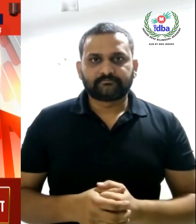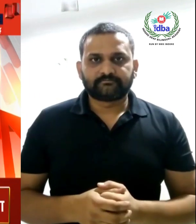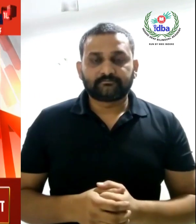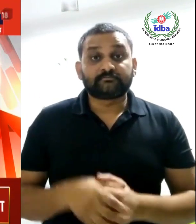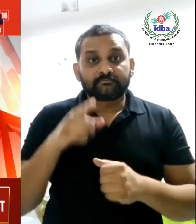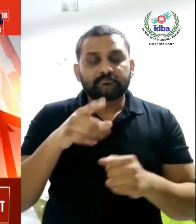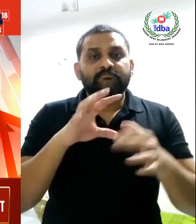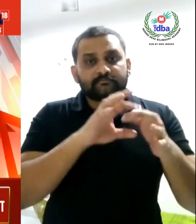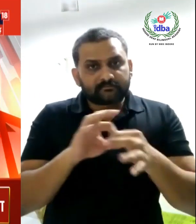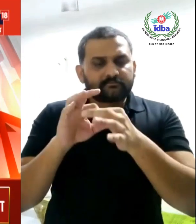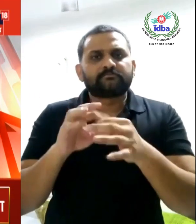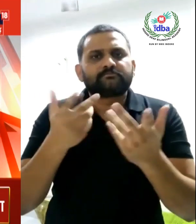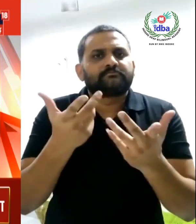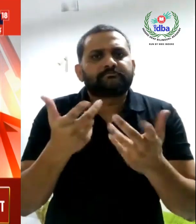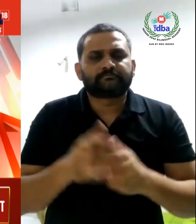और इस संबंध में हमने